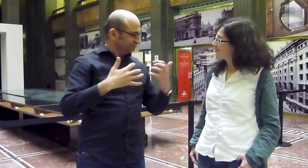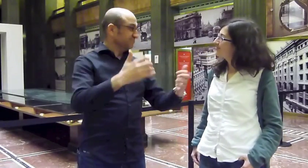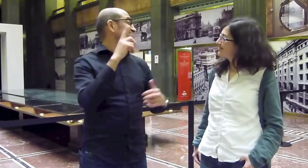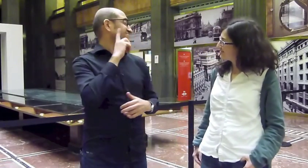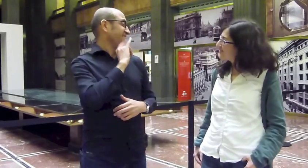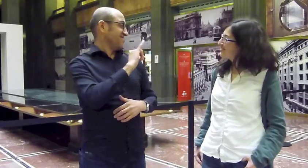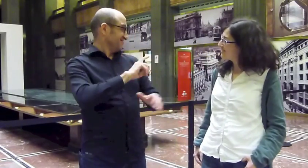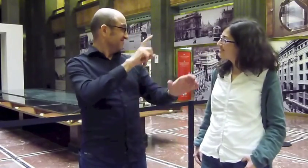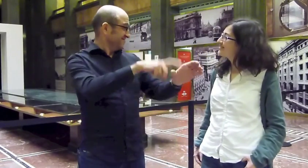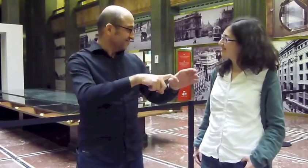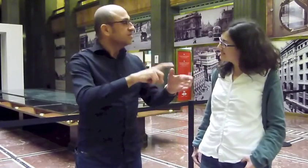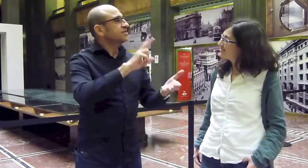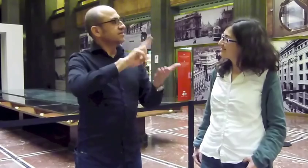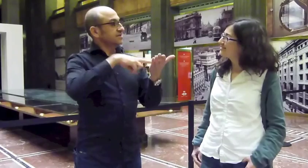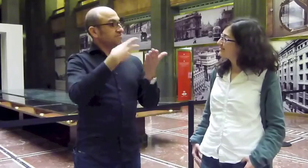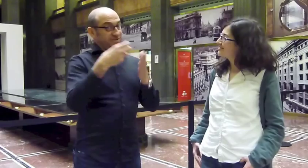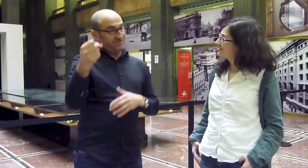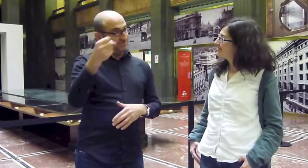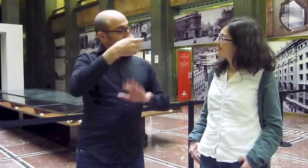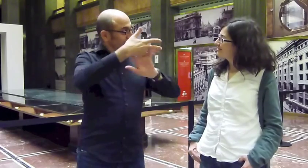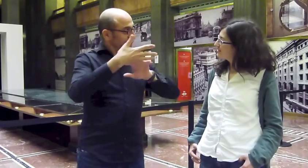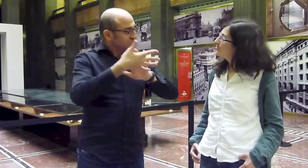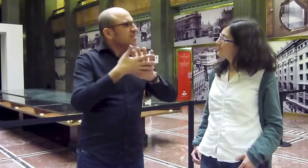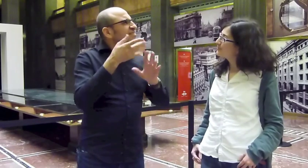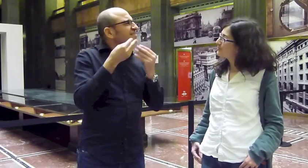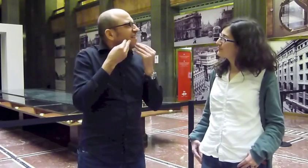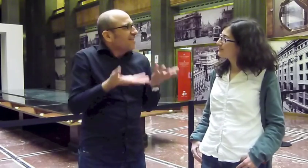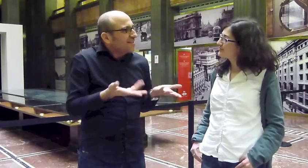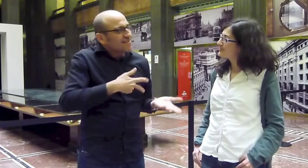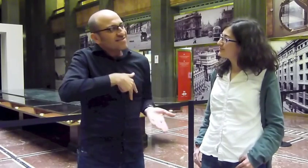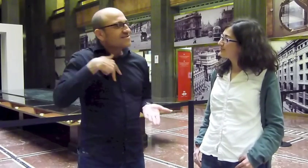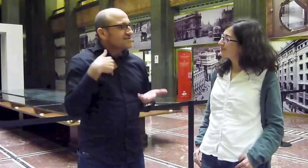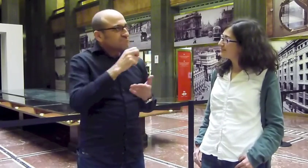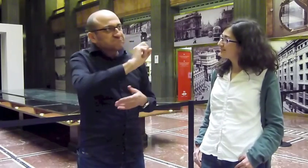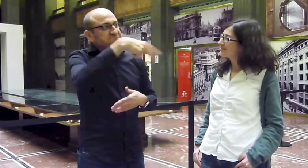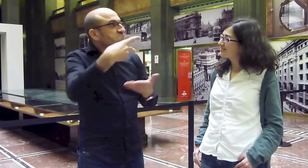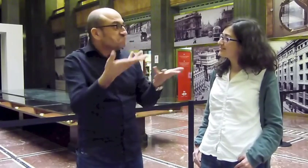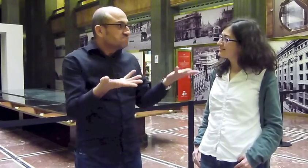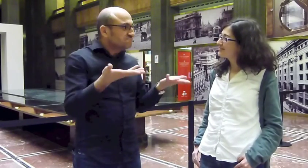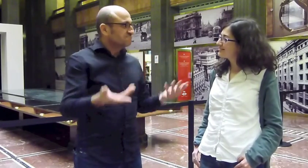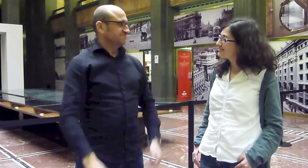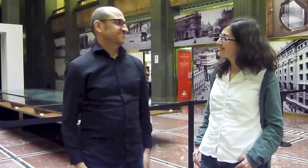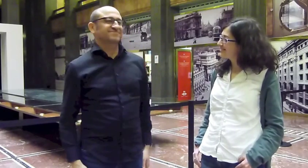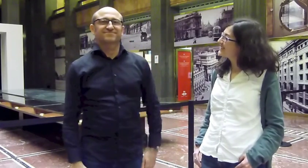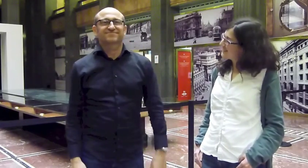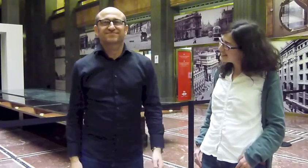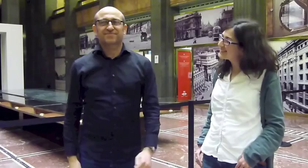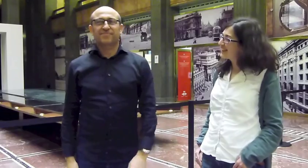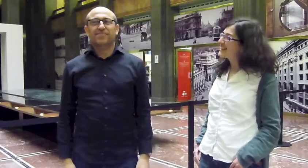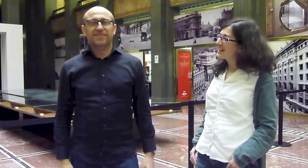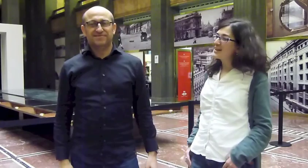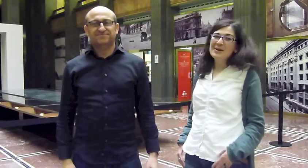Hola, quería preguntarte cómo ha acogido el público sordo esta iniciativa de contar con intérpretes de lengua de signos en tus